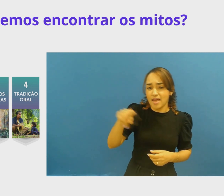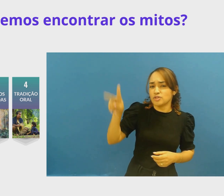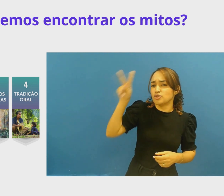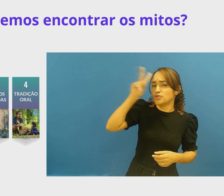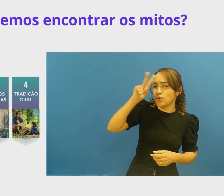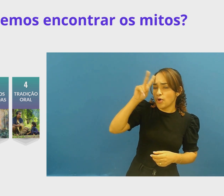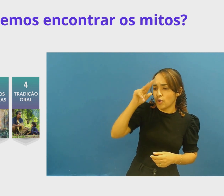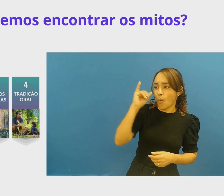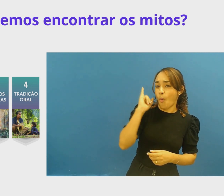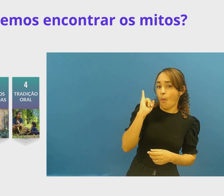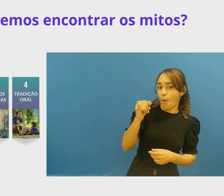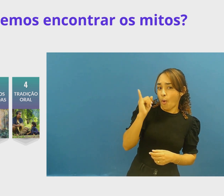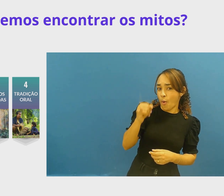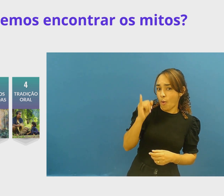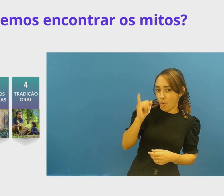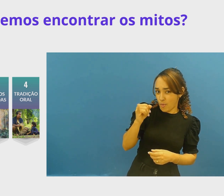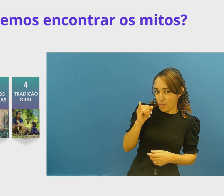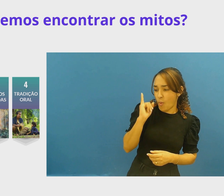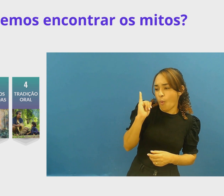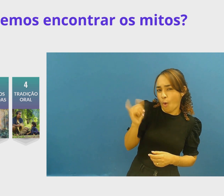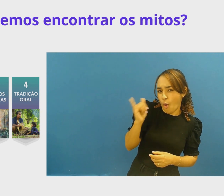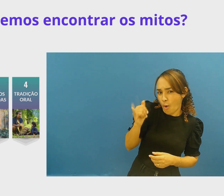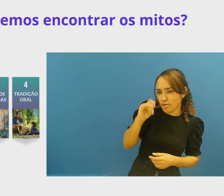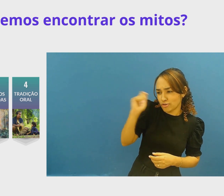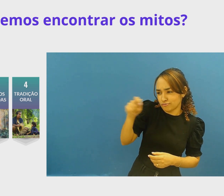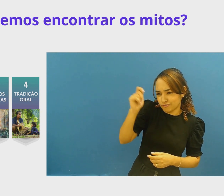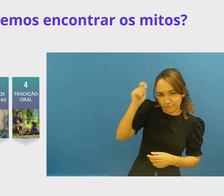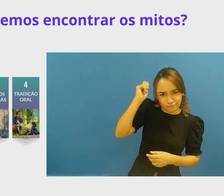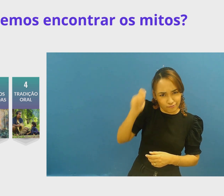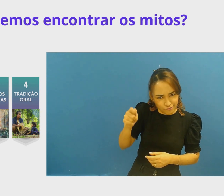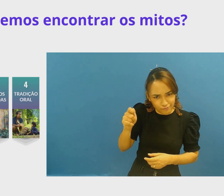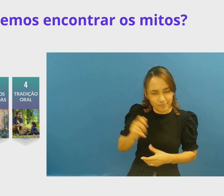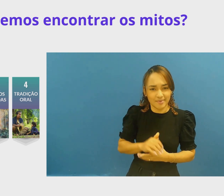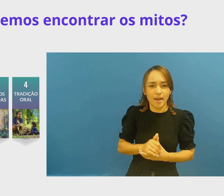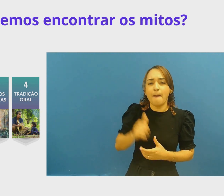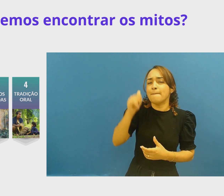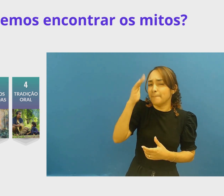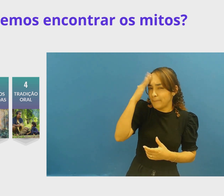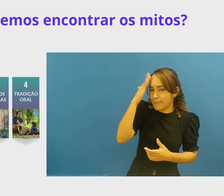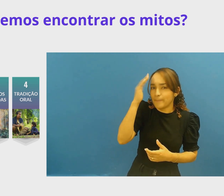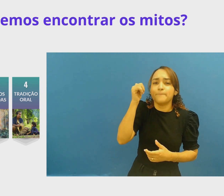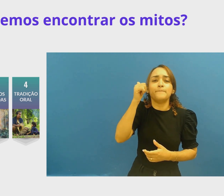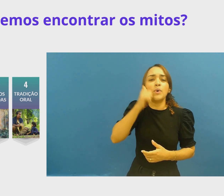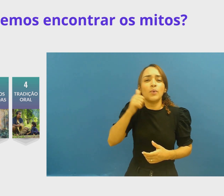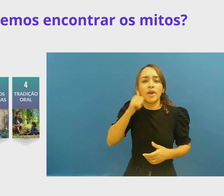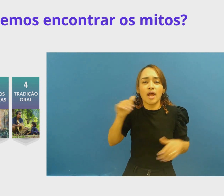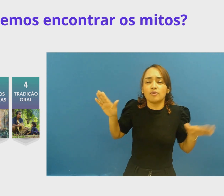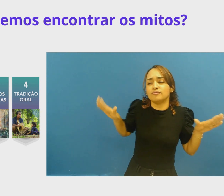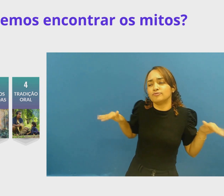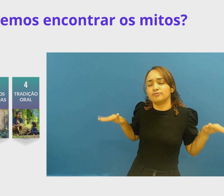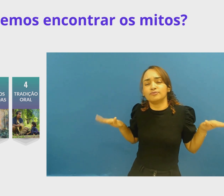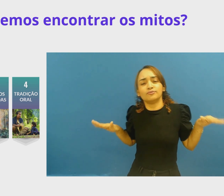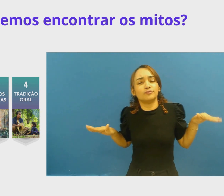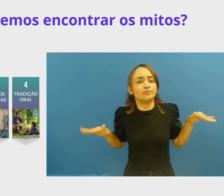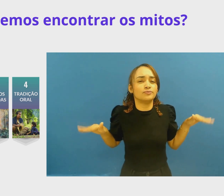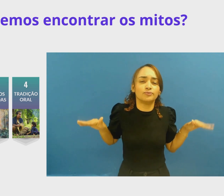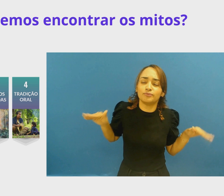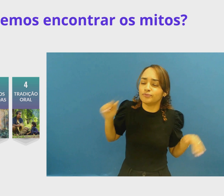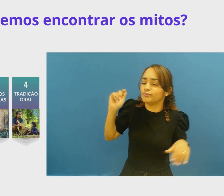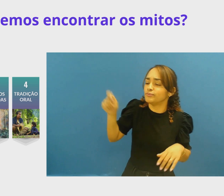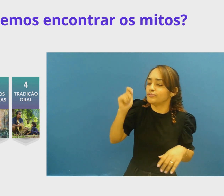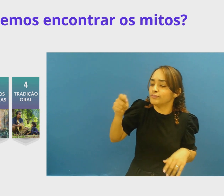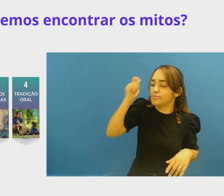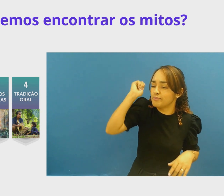Terceiro, em histórias de contos de fadas. Vocês conhecem o que são contos de fadas,